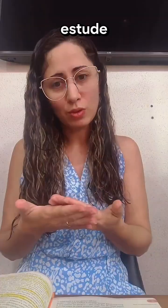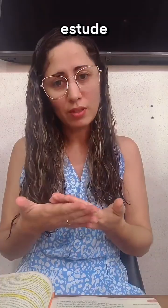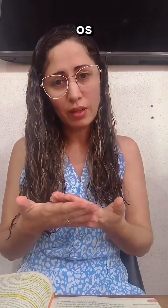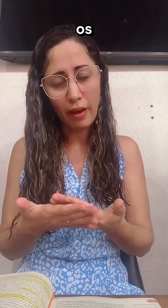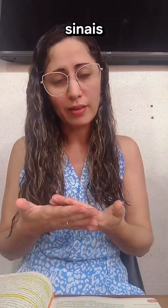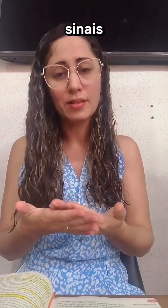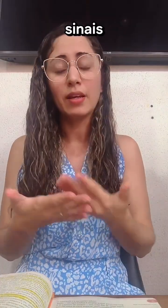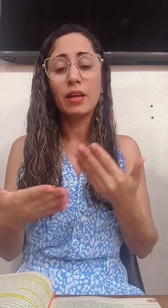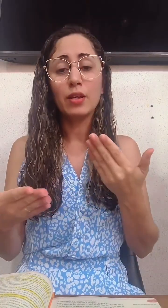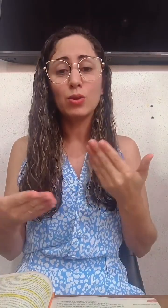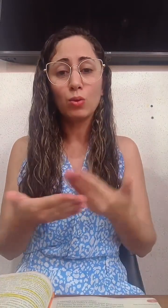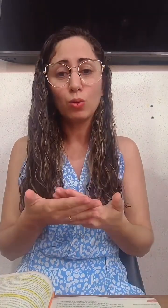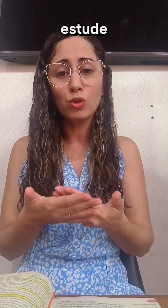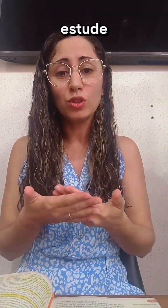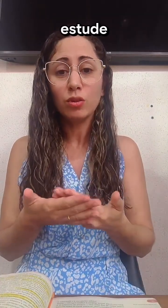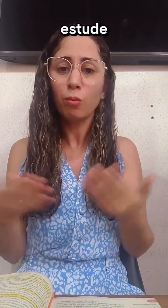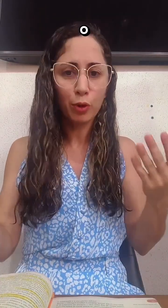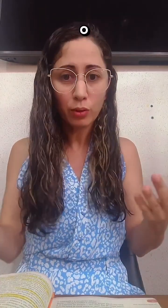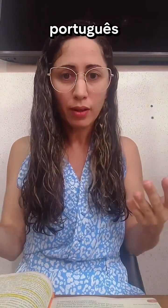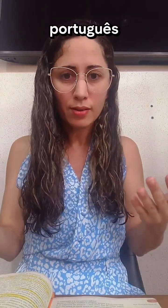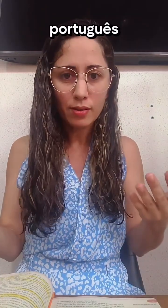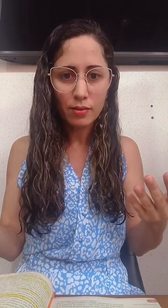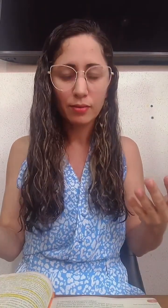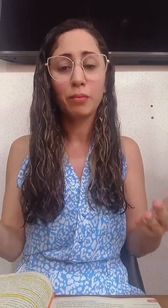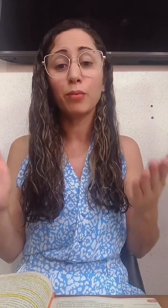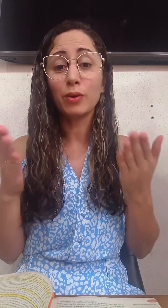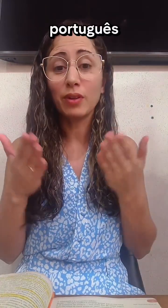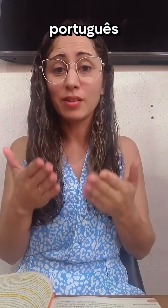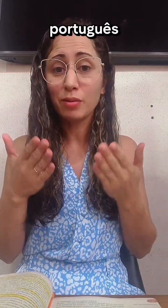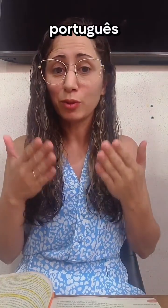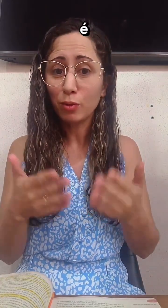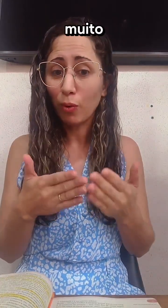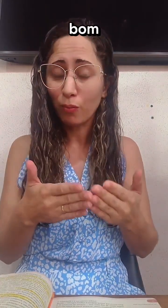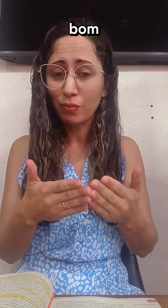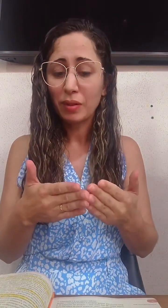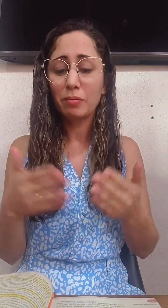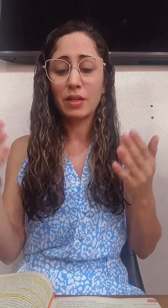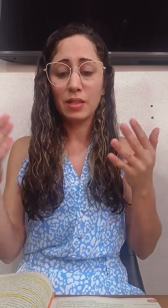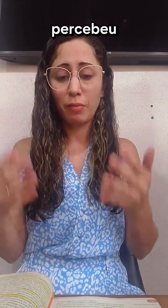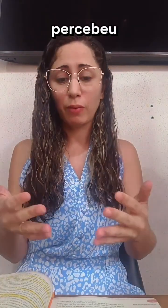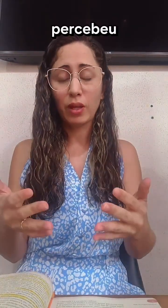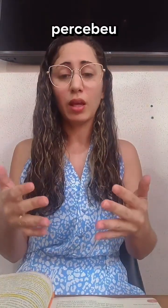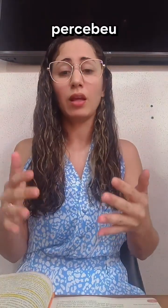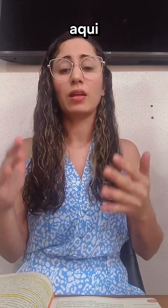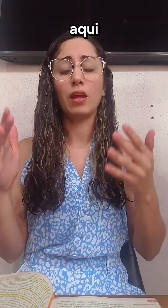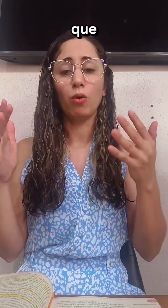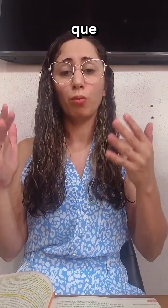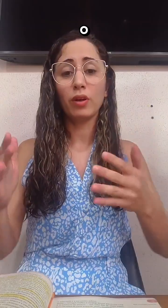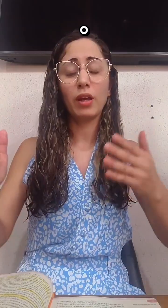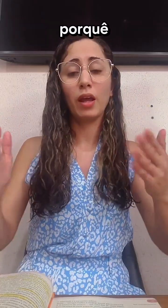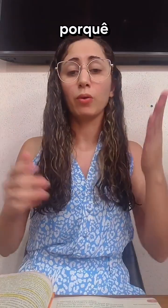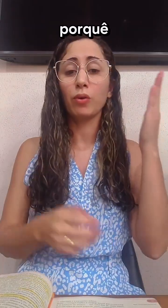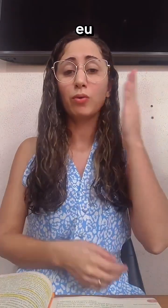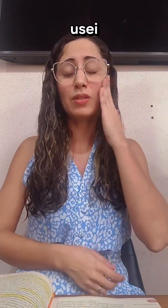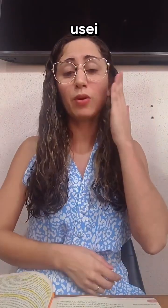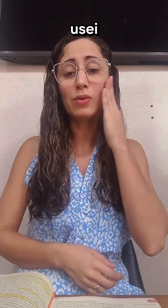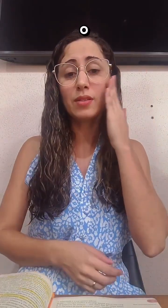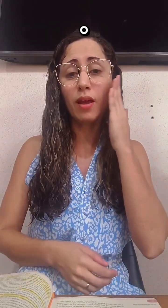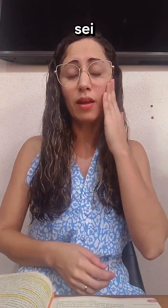os sinais. Estude o português. O português é muito bom. Percebeu aqui que o porquê eu usei o sei,